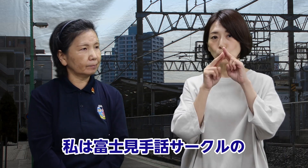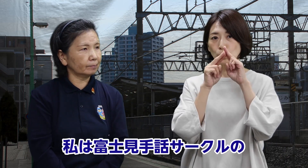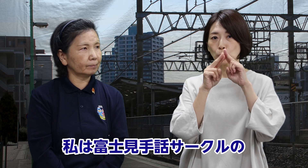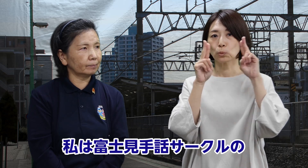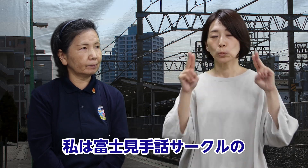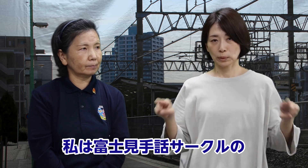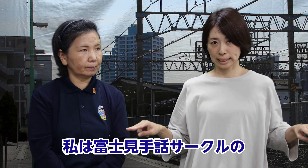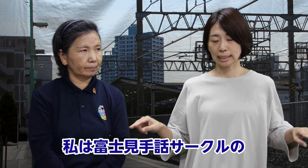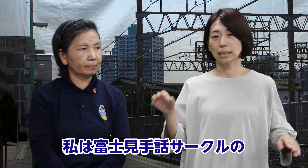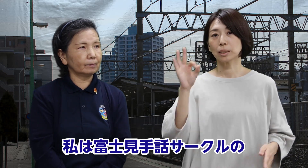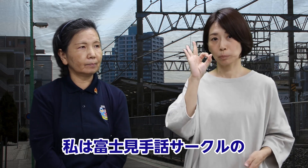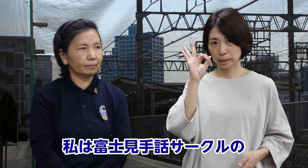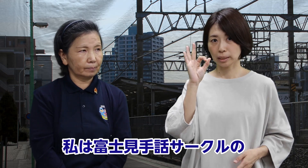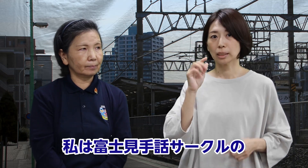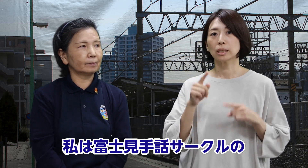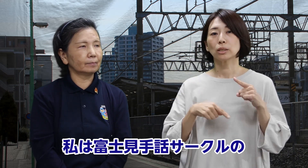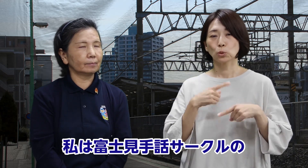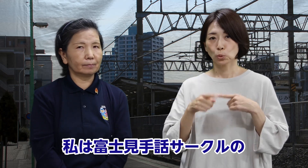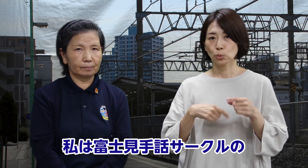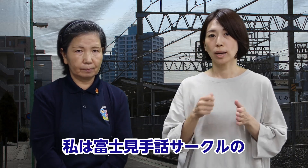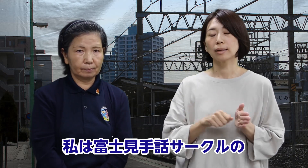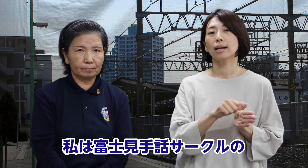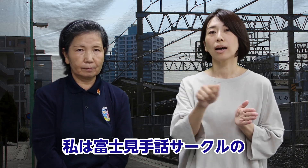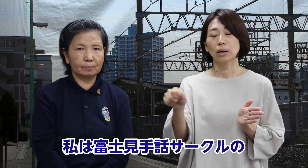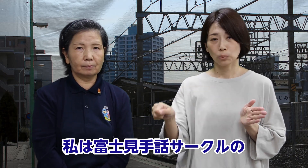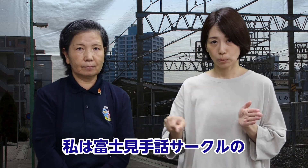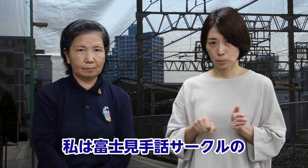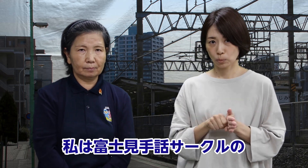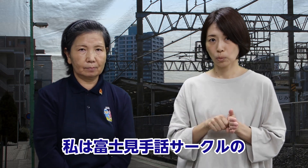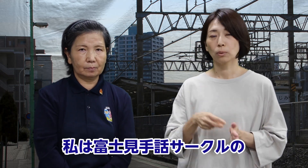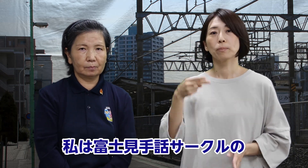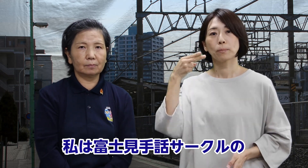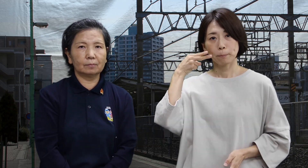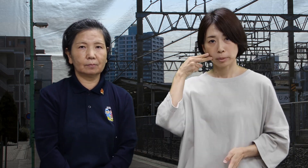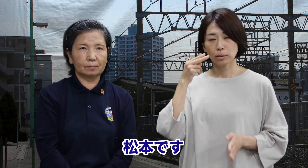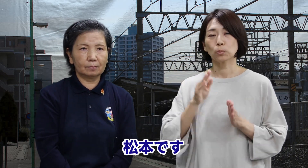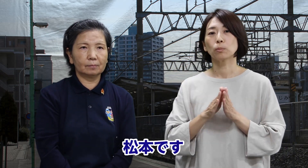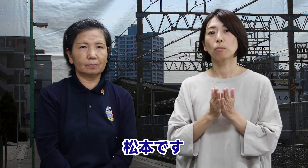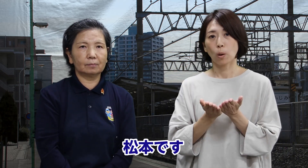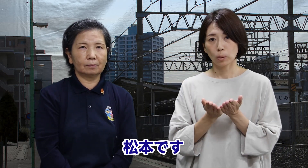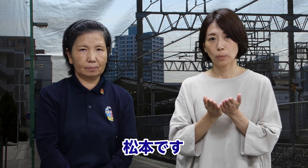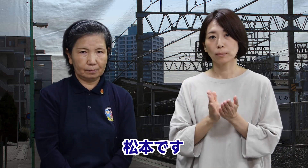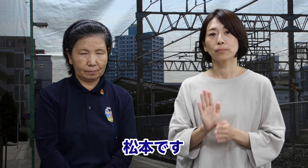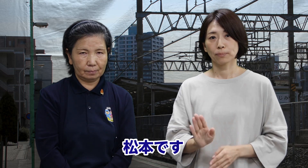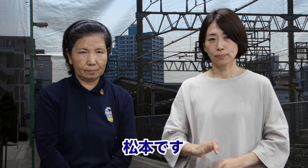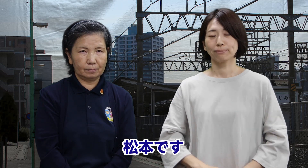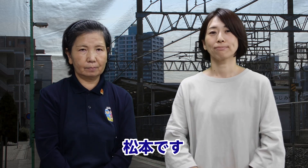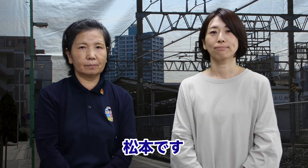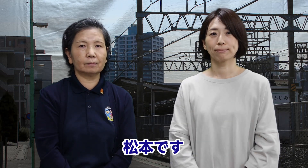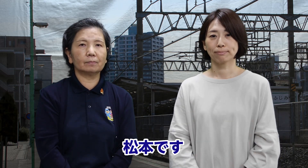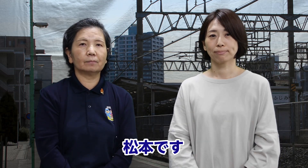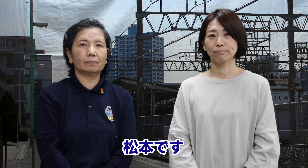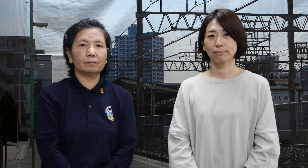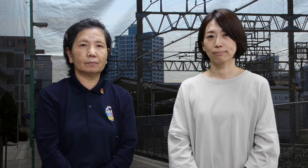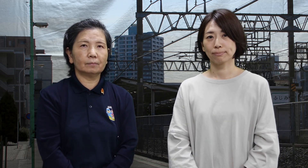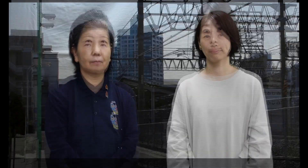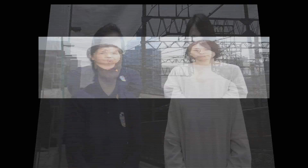私は富士見手話サークルの松本です。